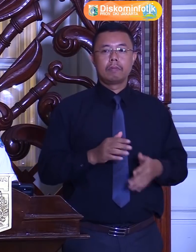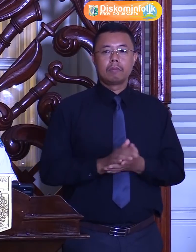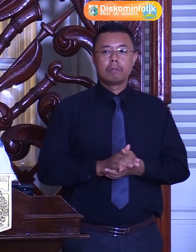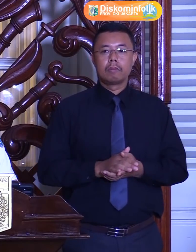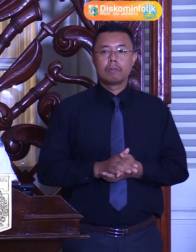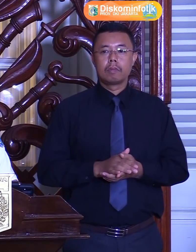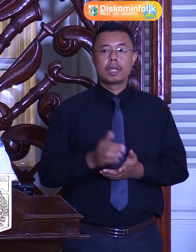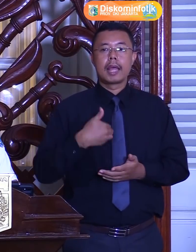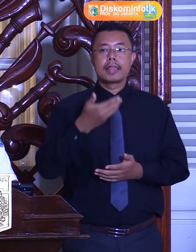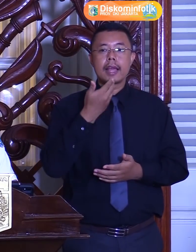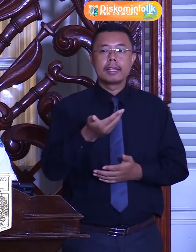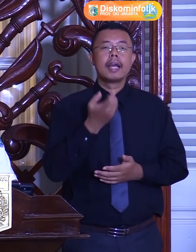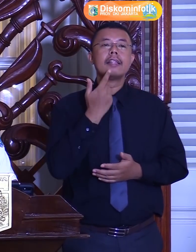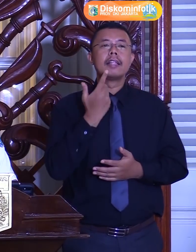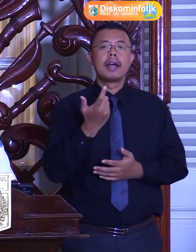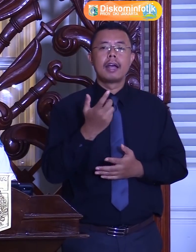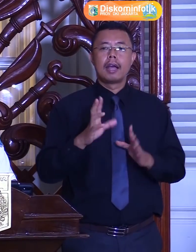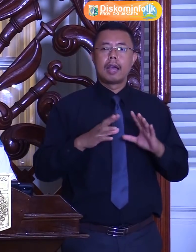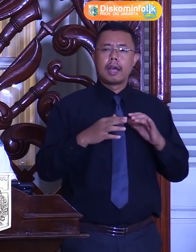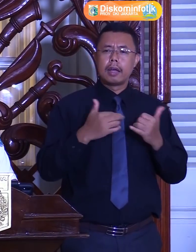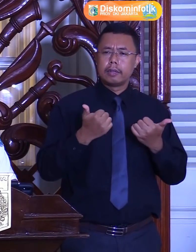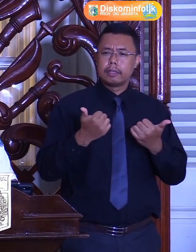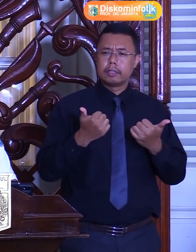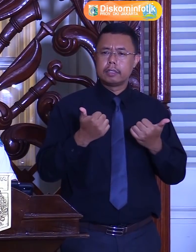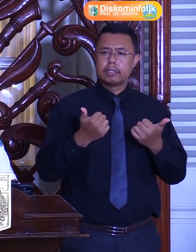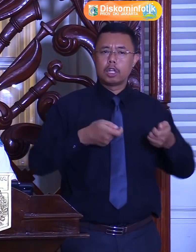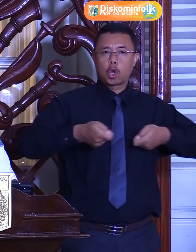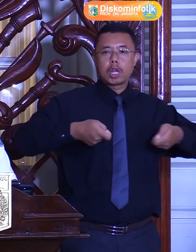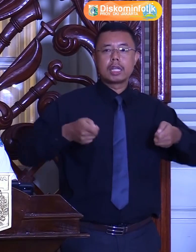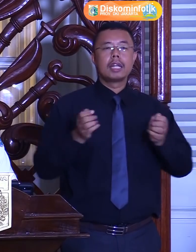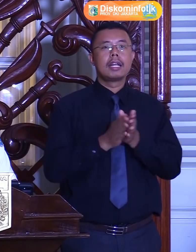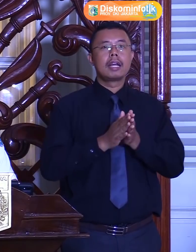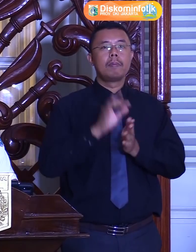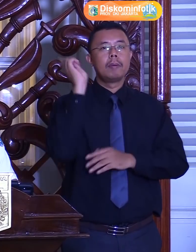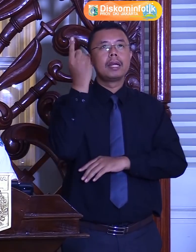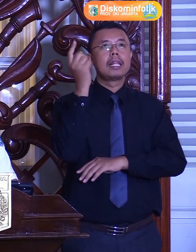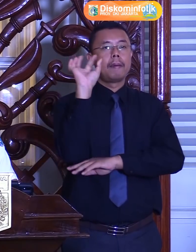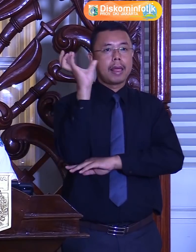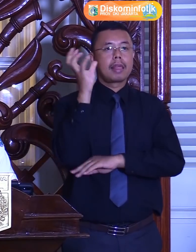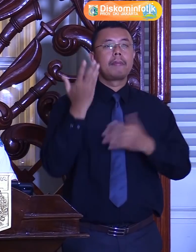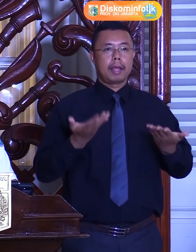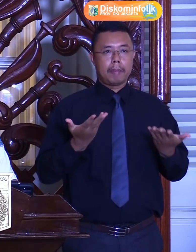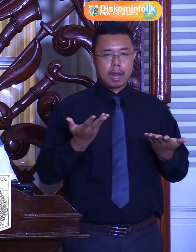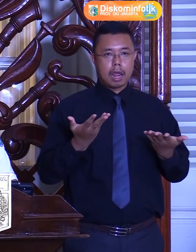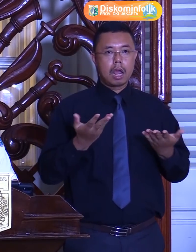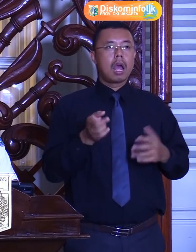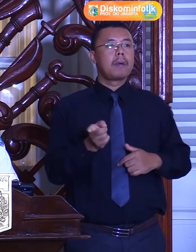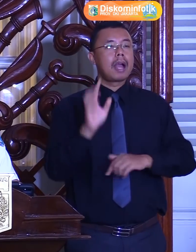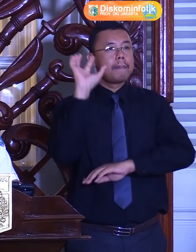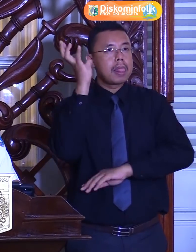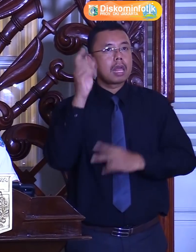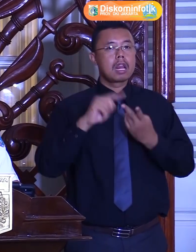RRI, mengenai hasil rapat koordinasi dengan pemerintah tadi. Apakah Banten